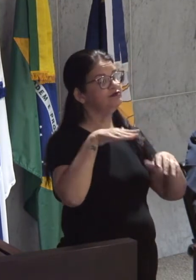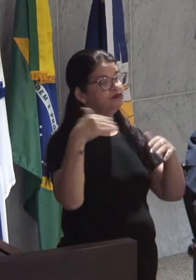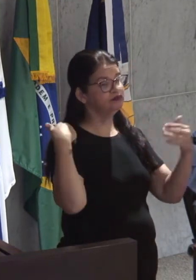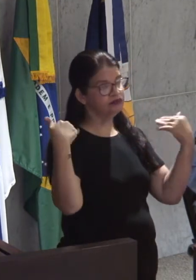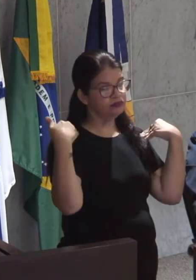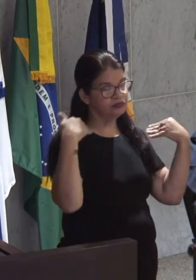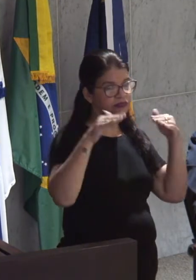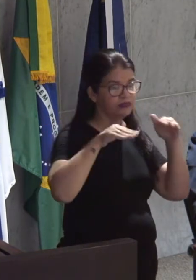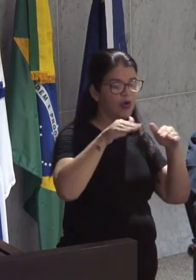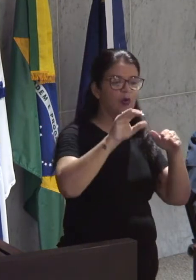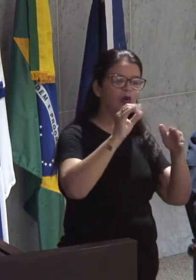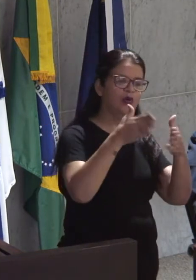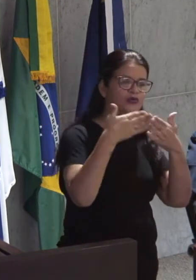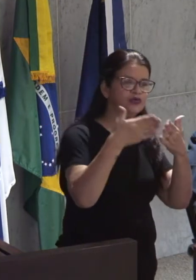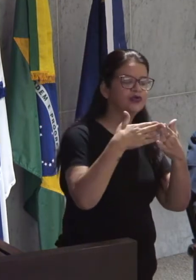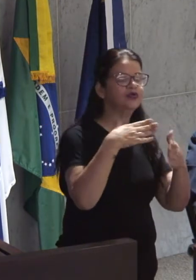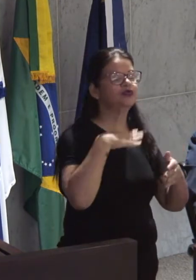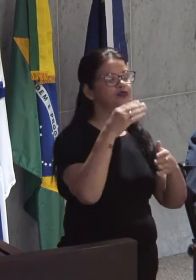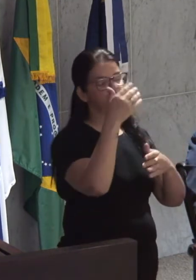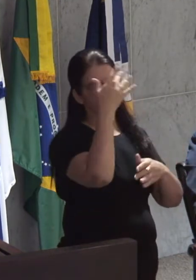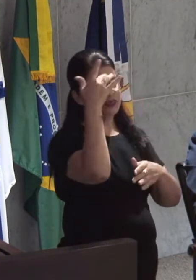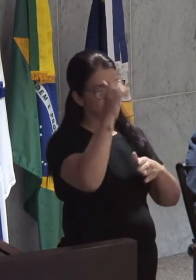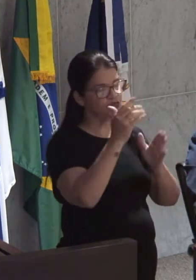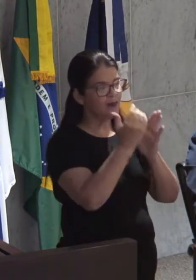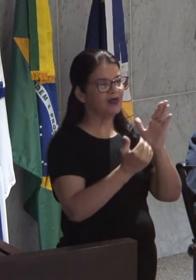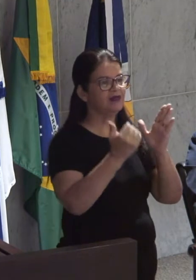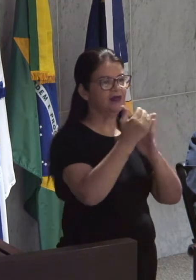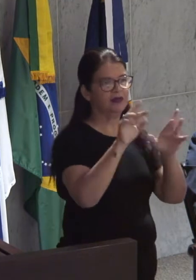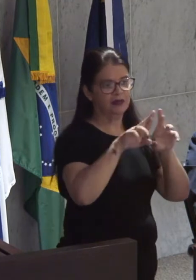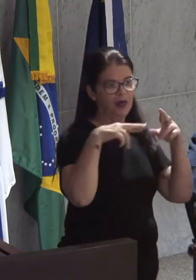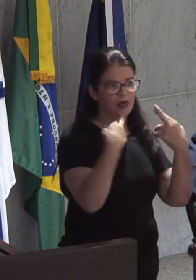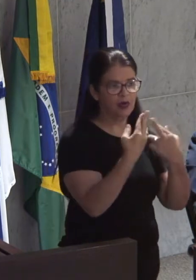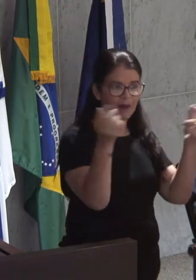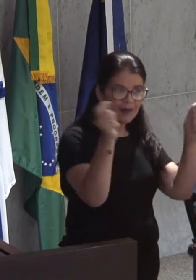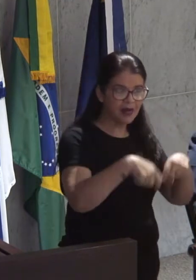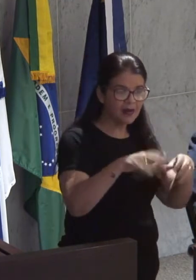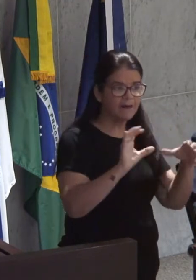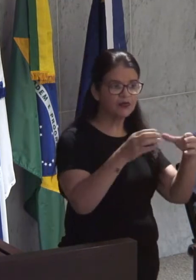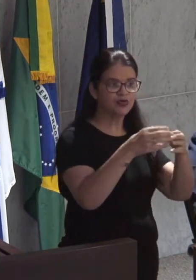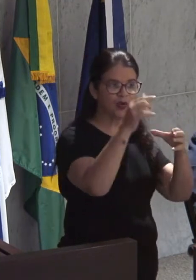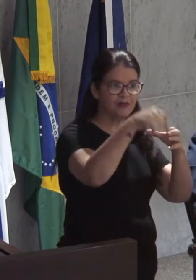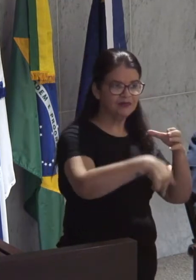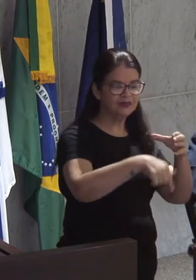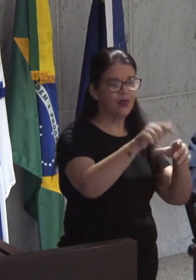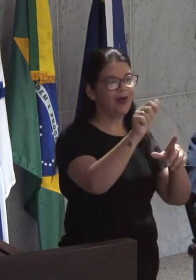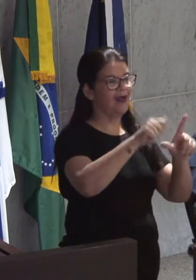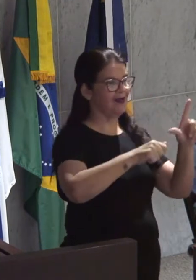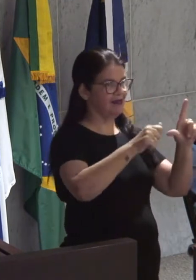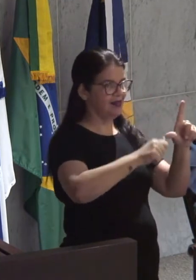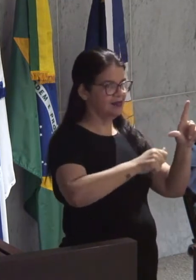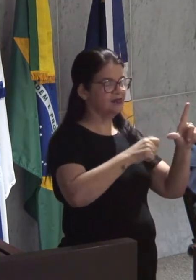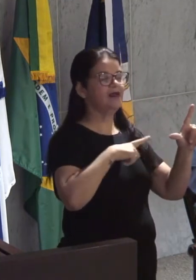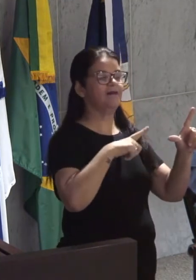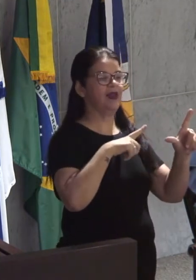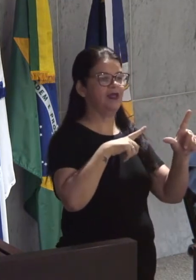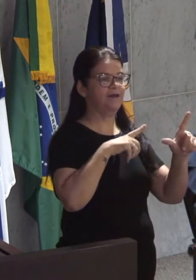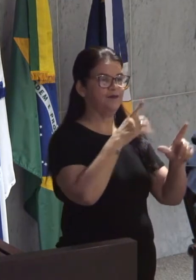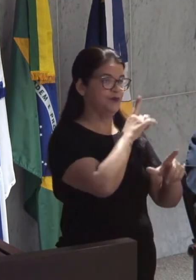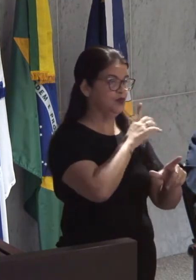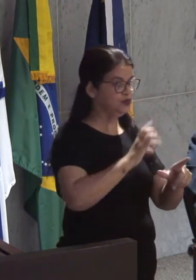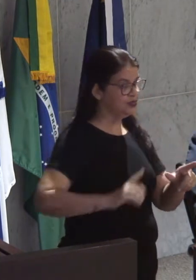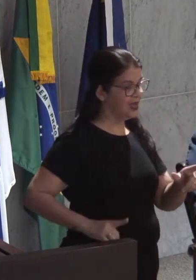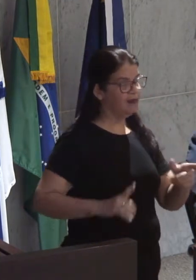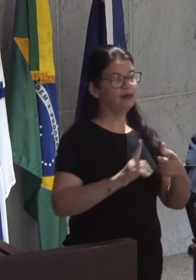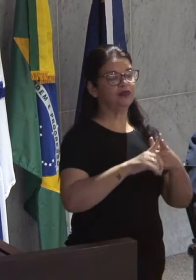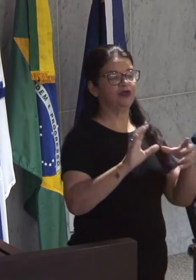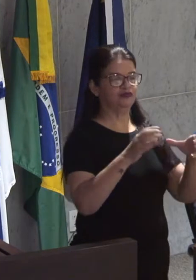ou solicitar o superintendente para uma reunião, para que a gente possa, a comissão aqui da Assembleia, dos deputados,